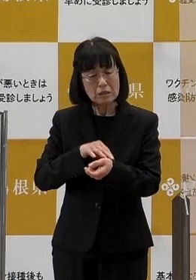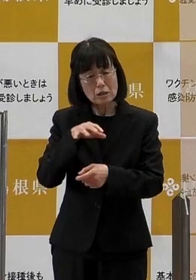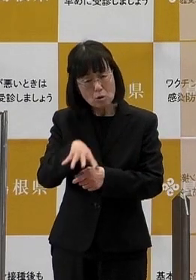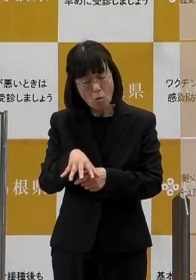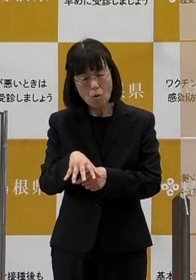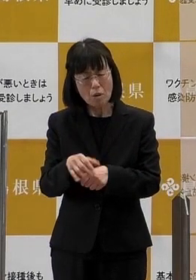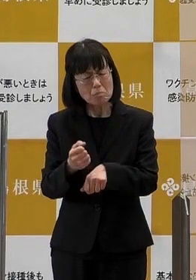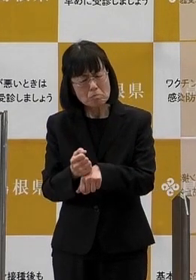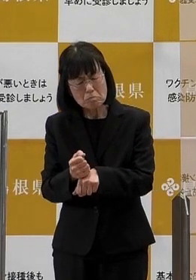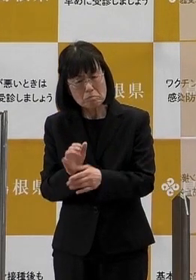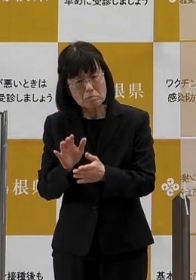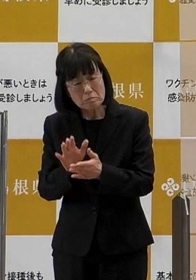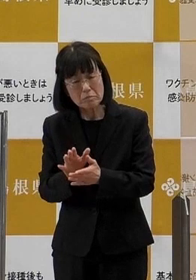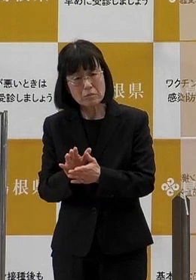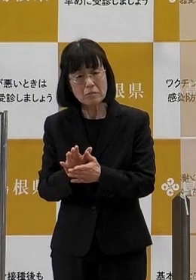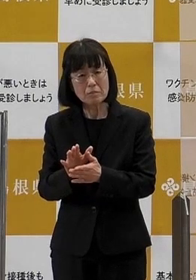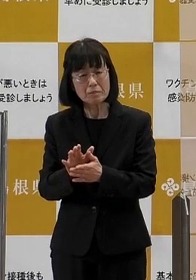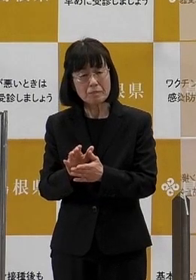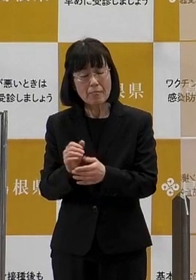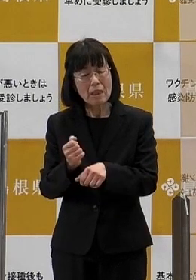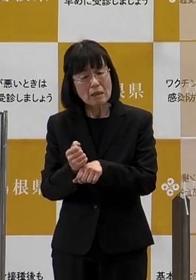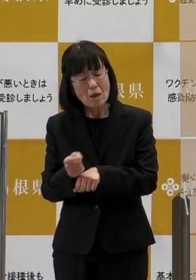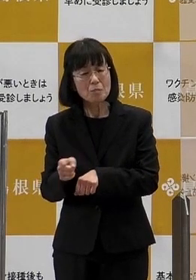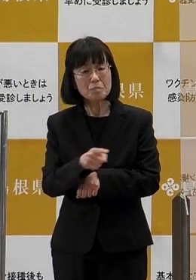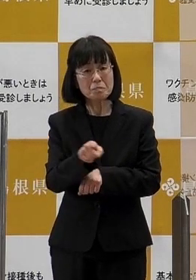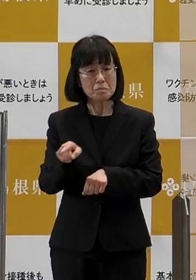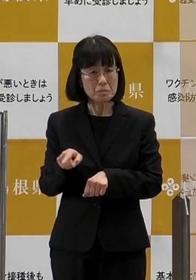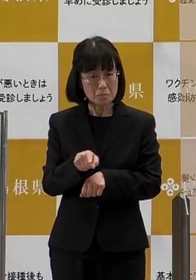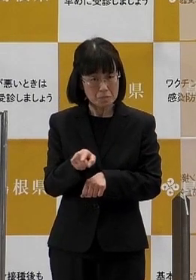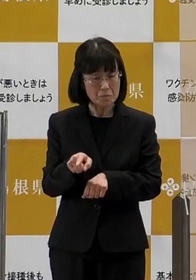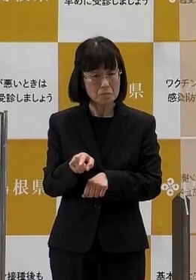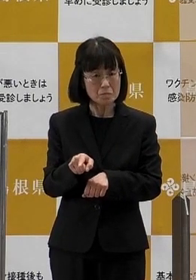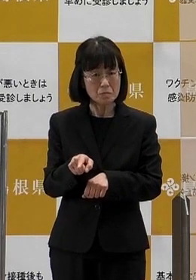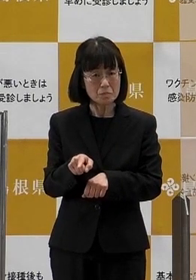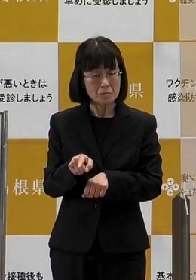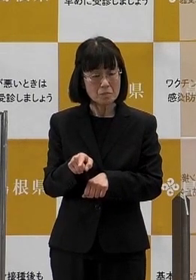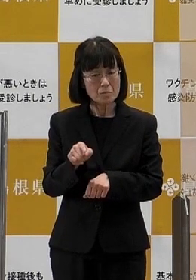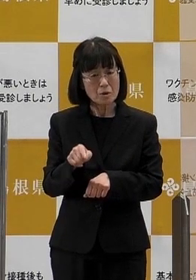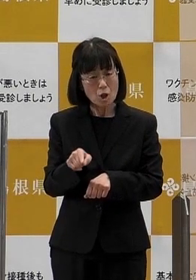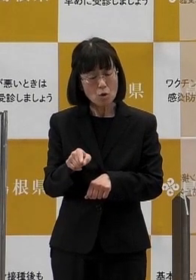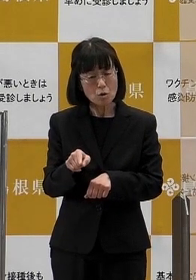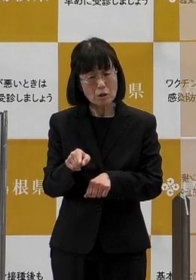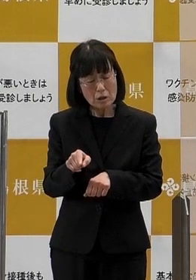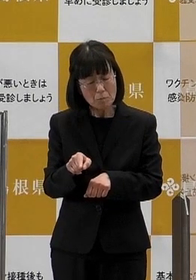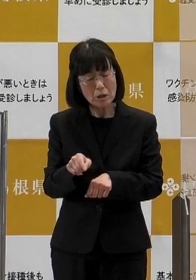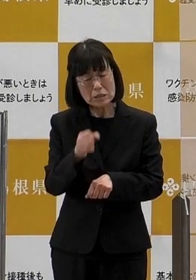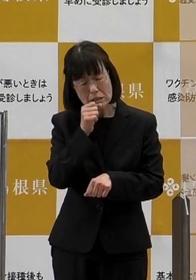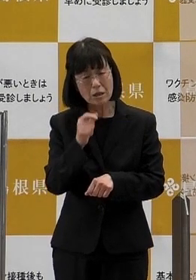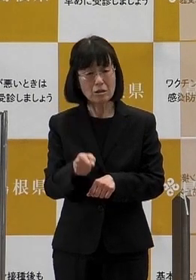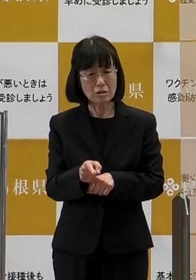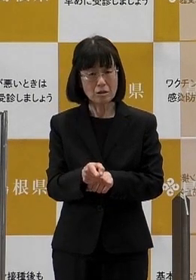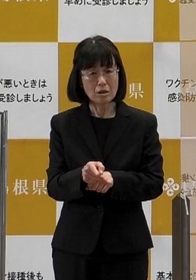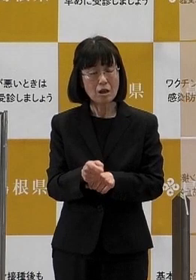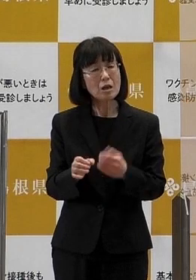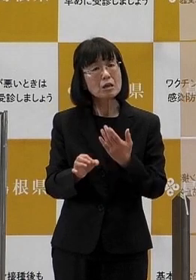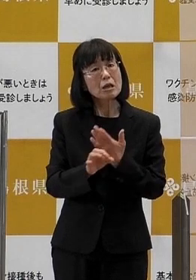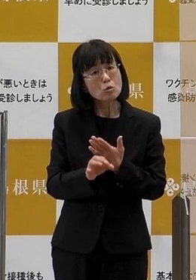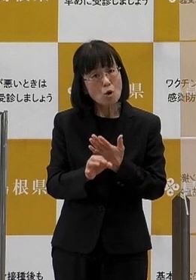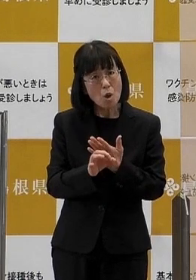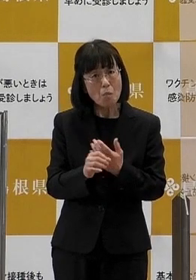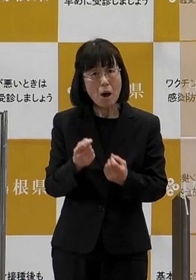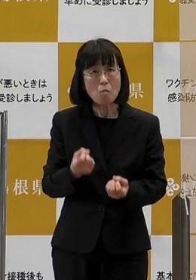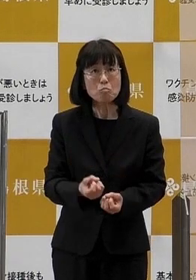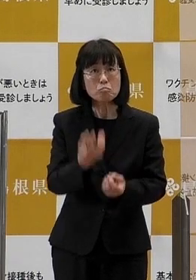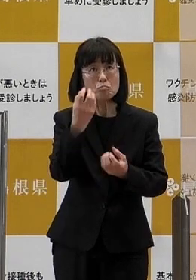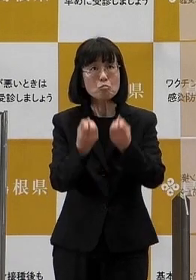松江の水郷祭やる前に、県内の、その松江市内の飲食店がどんどん店を閉めなきゃいけない状況にな